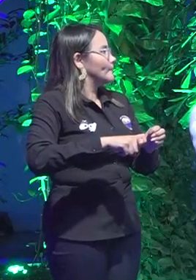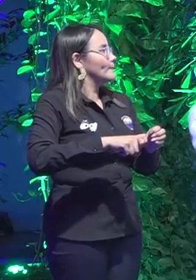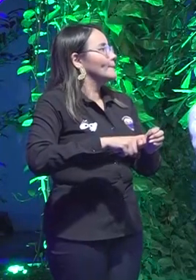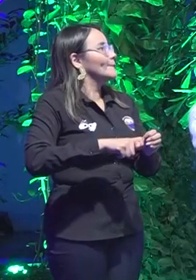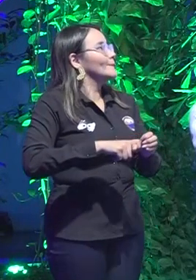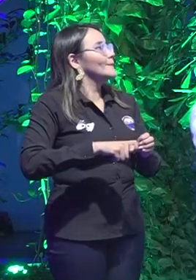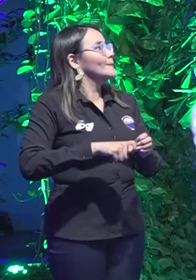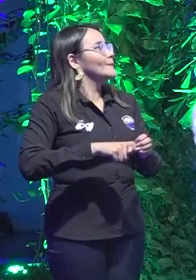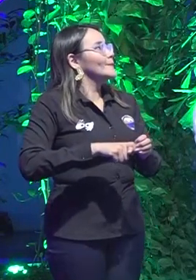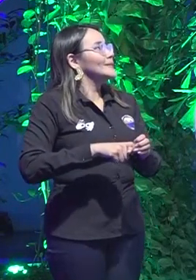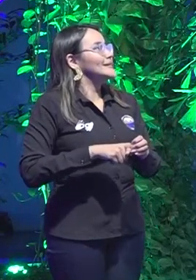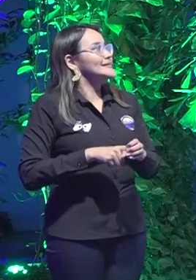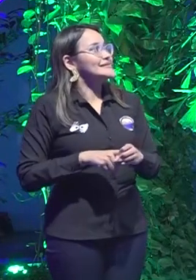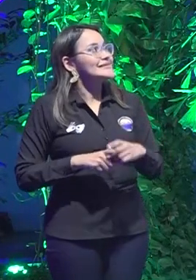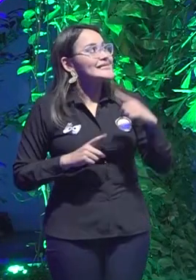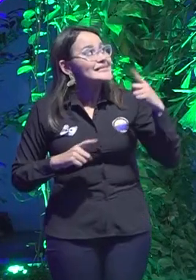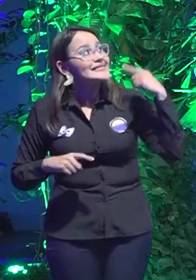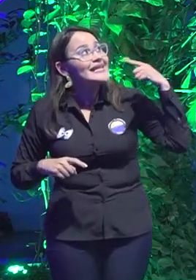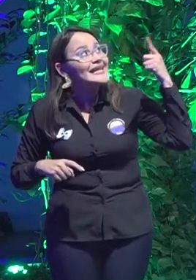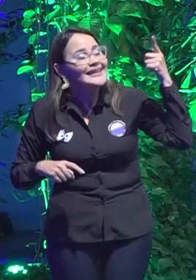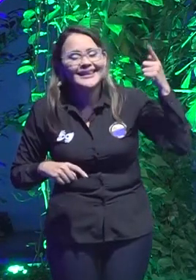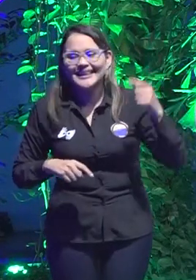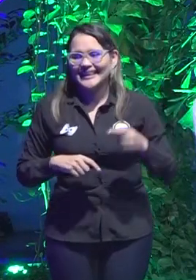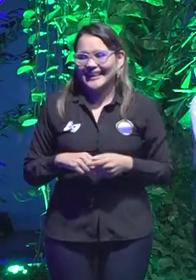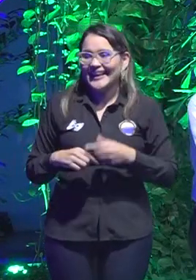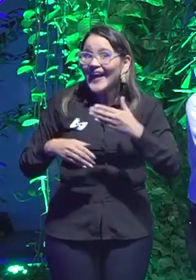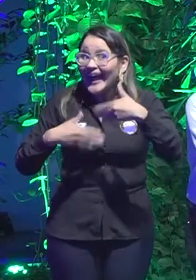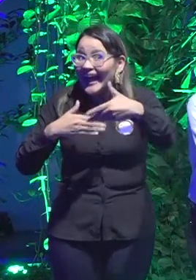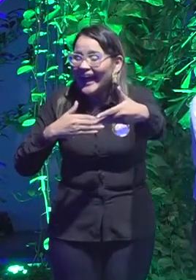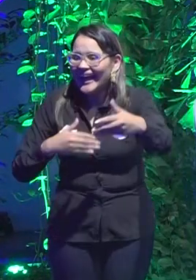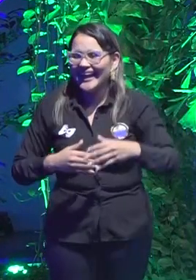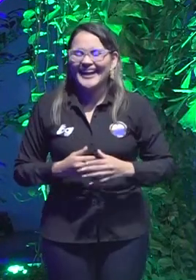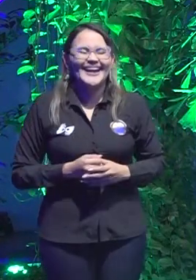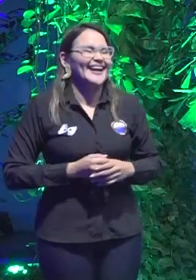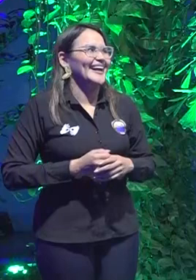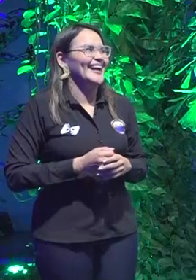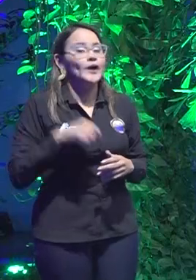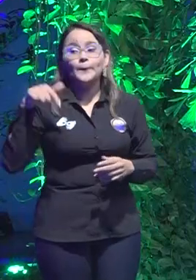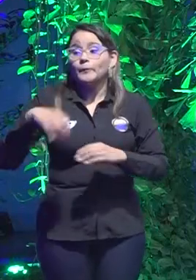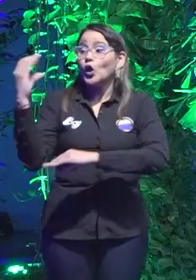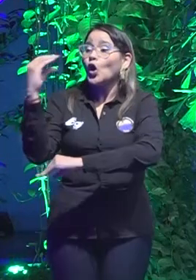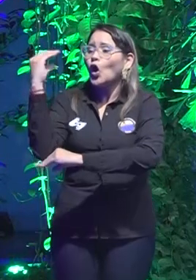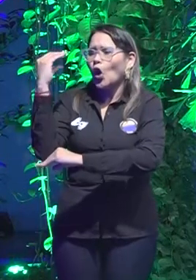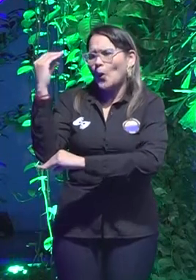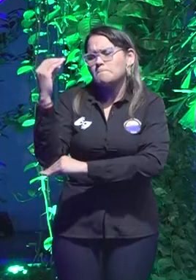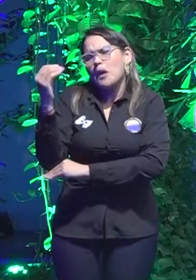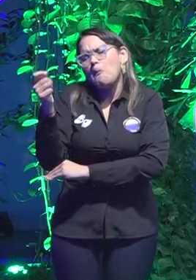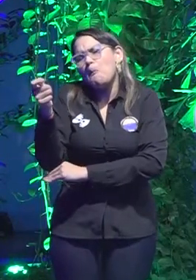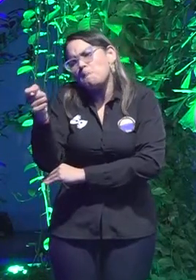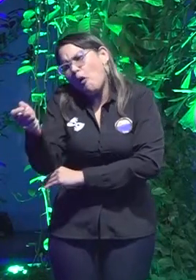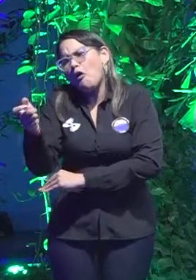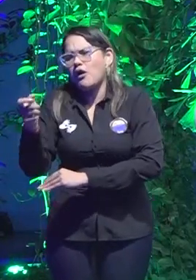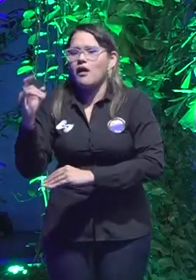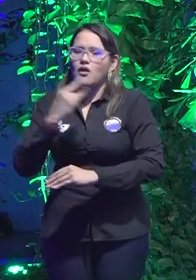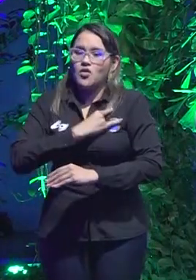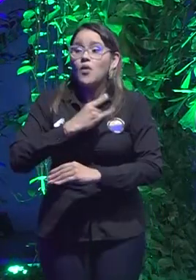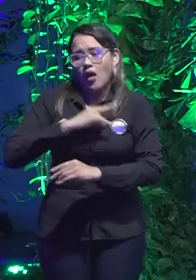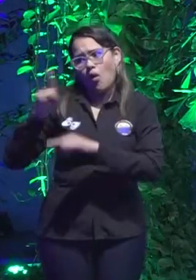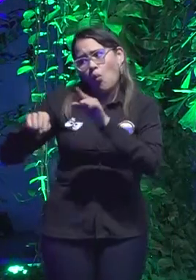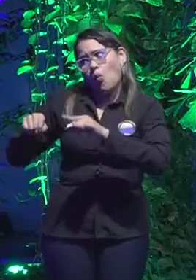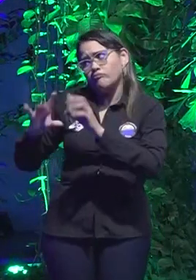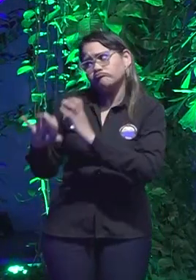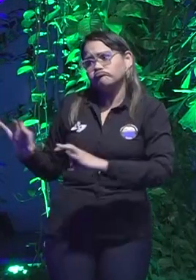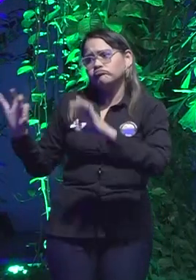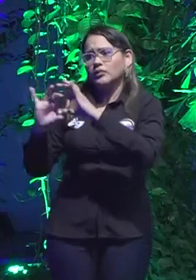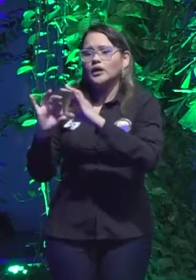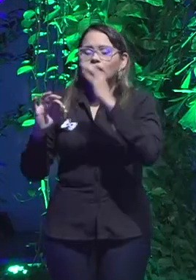Este sí no significa siguiente. Okay. En Colombia somos pocas universidades, hay universidades muy importantes en el mundo. En